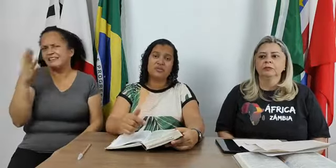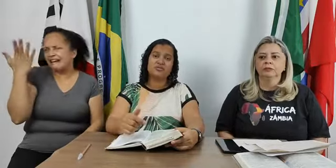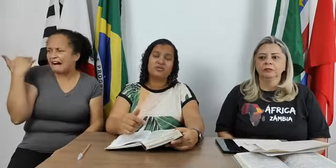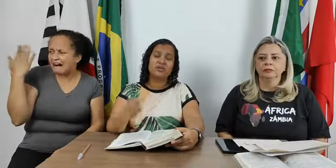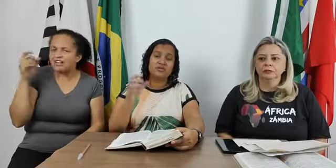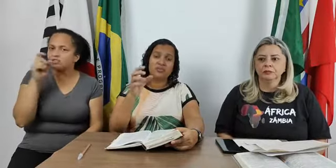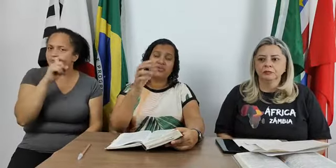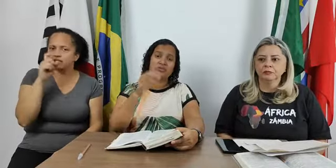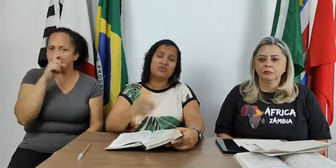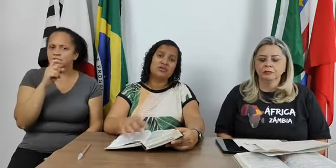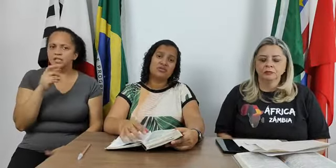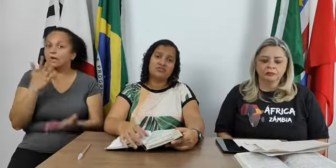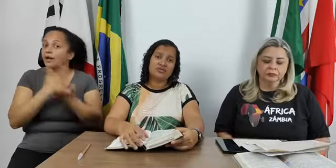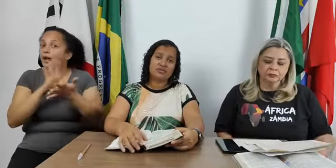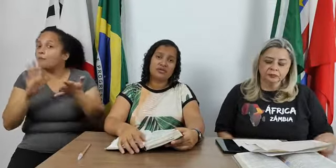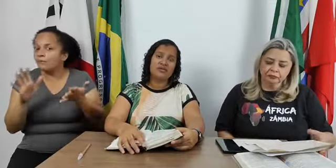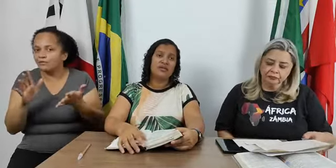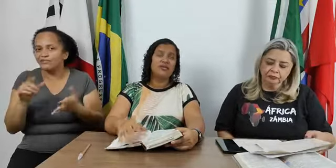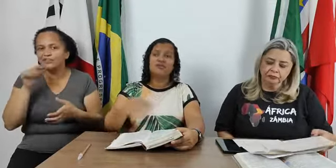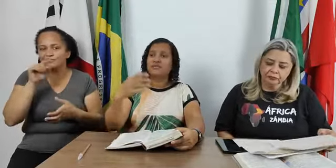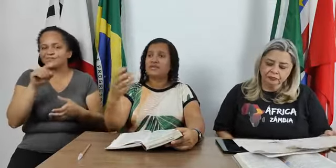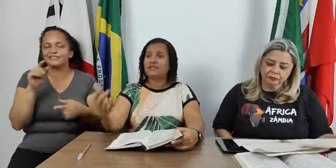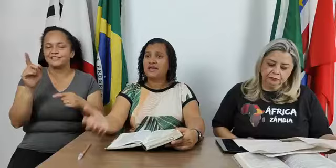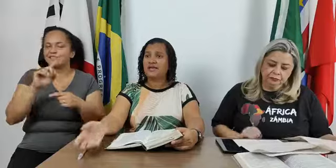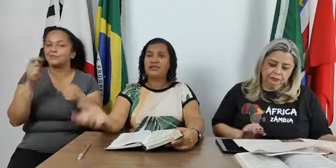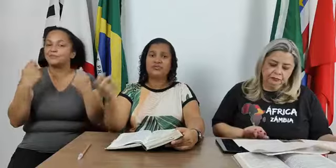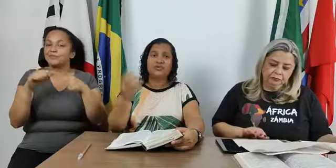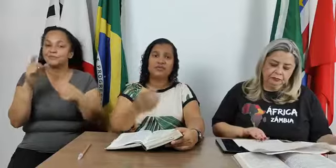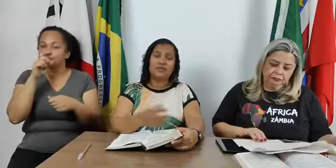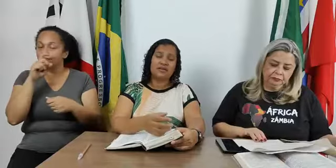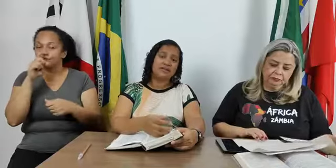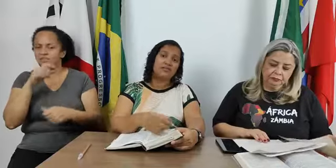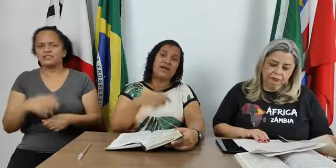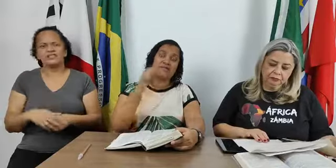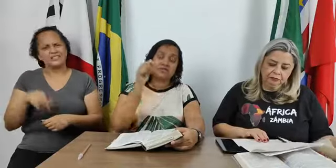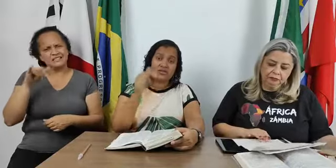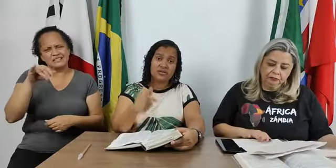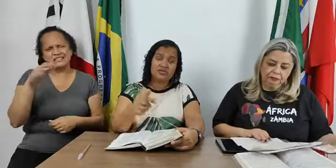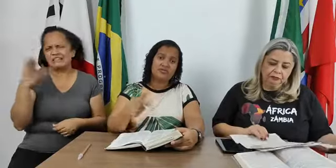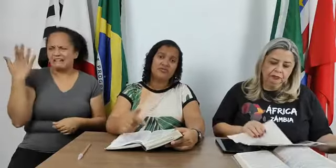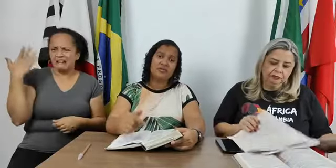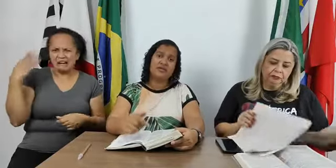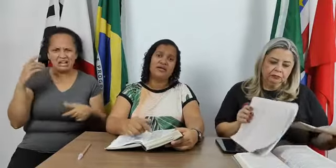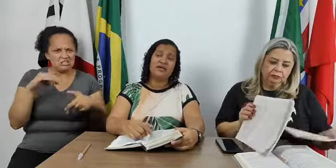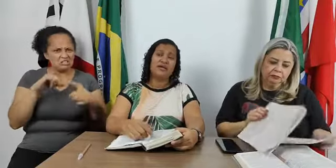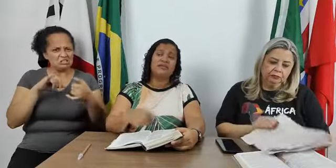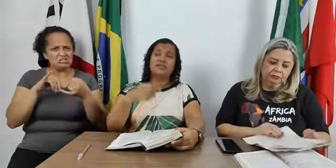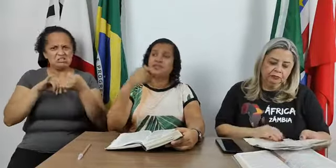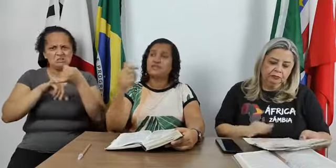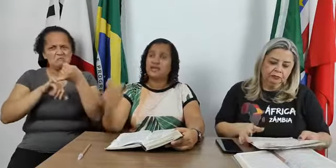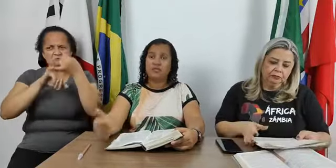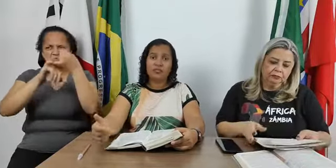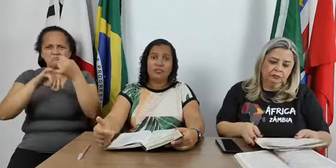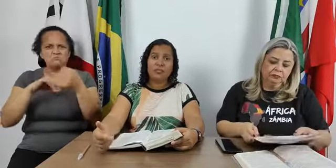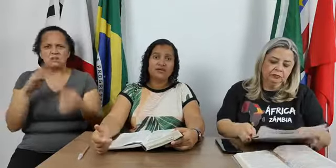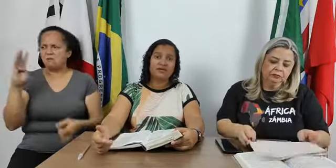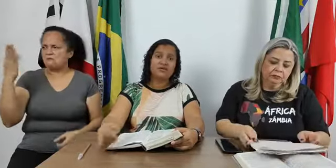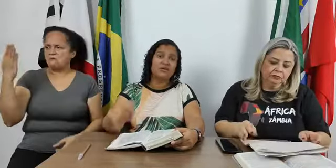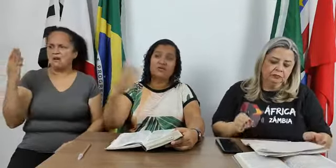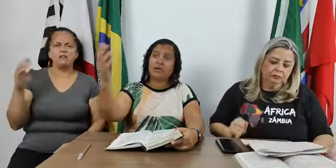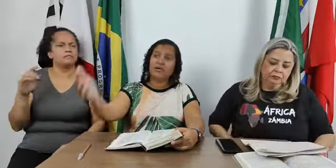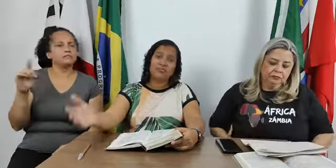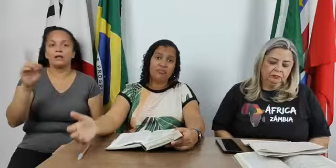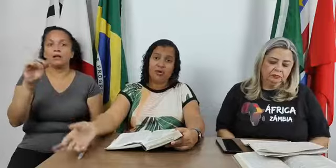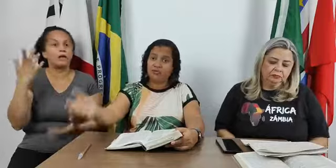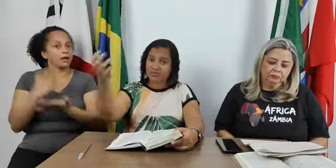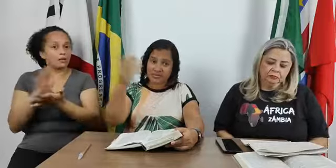a respeito da mudança de Cristo em você. Se você trair e não trair mais, isso testifica. Se você era um patrão